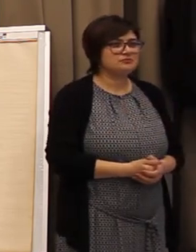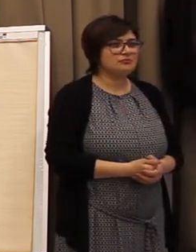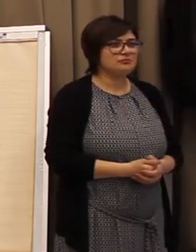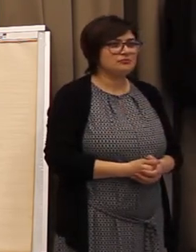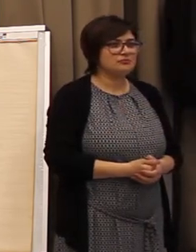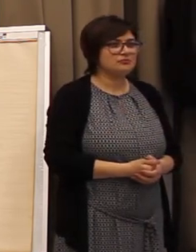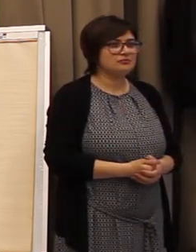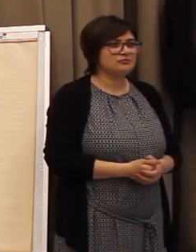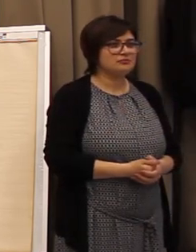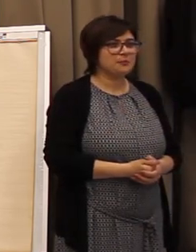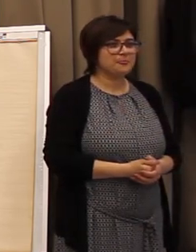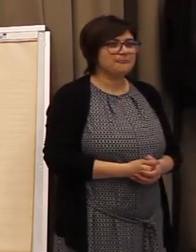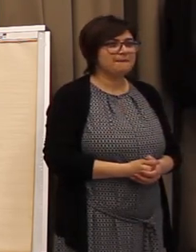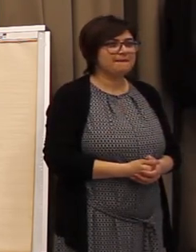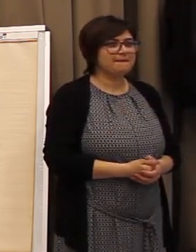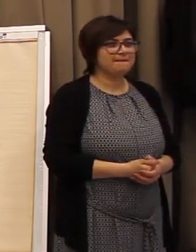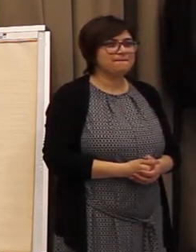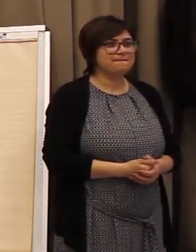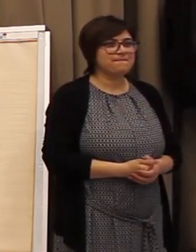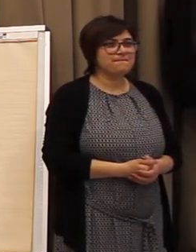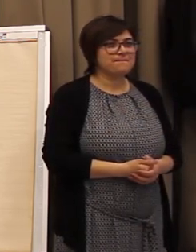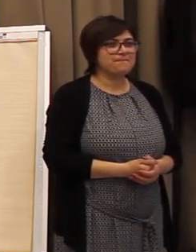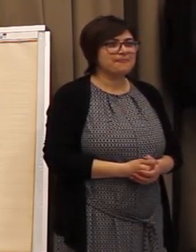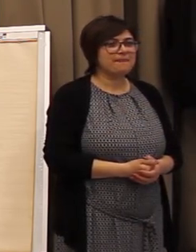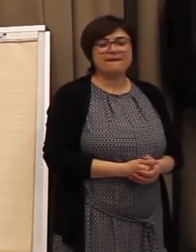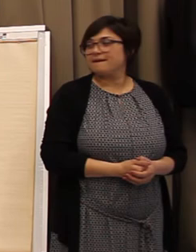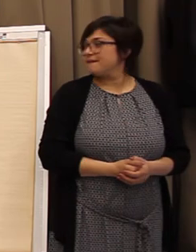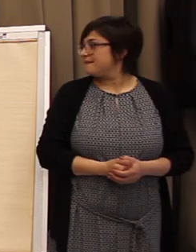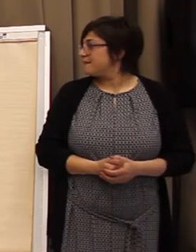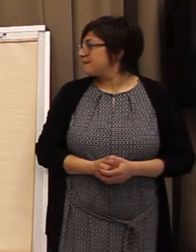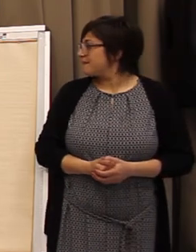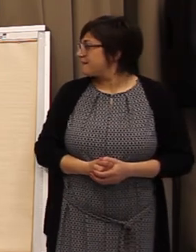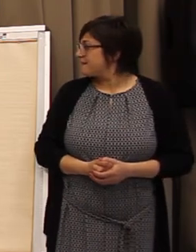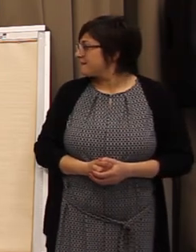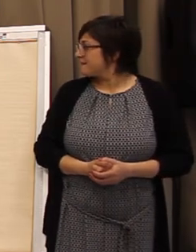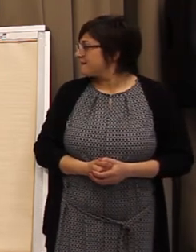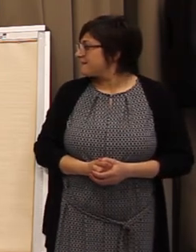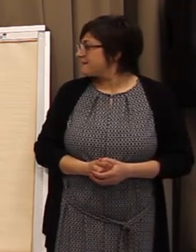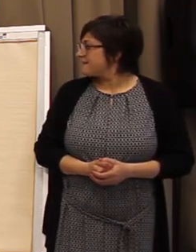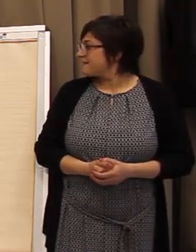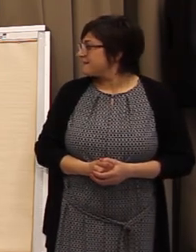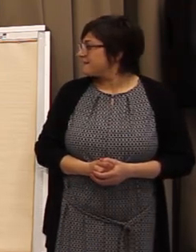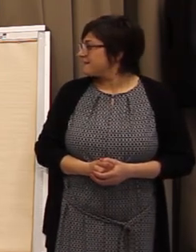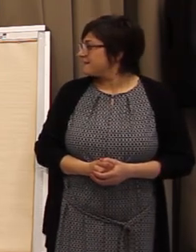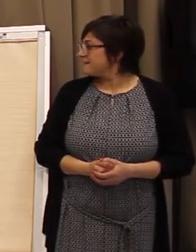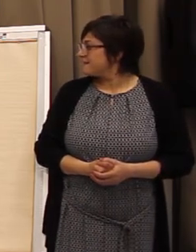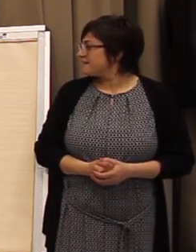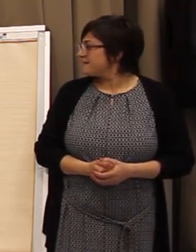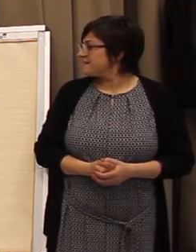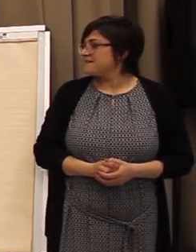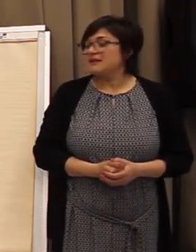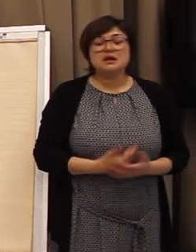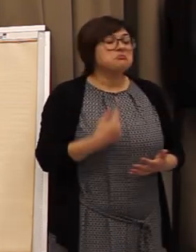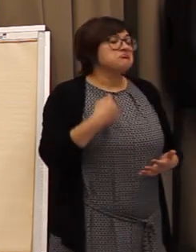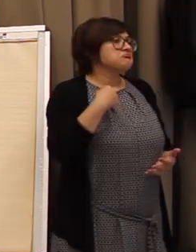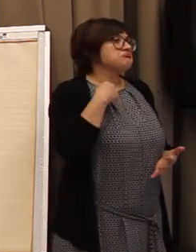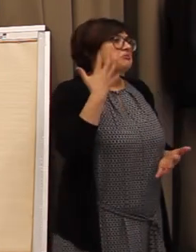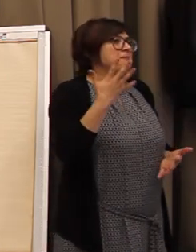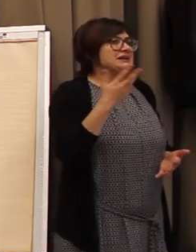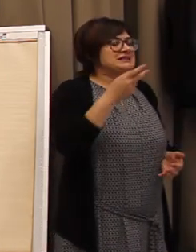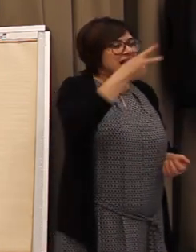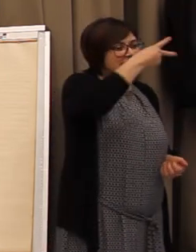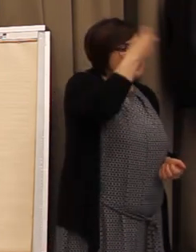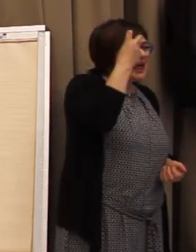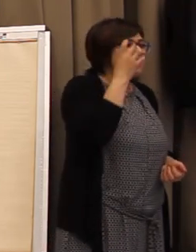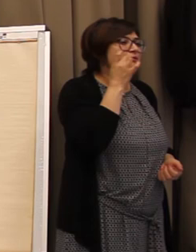dijo: ¿Sabes qué? Gusti, a mí me da igual que sea negro, rojo, violeta. Per me è la stessa cosa se è nero,